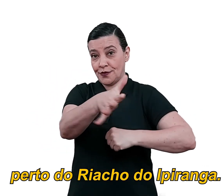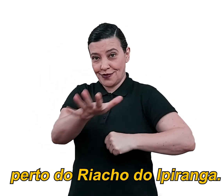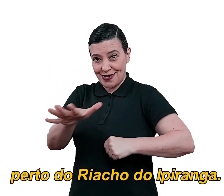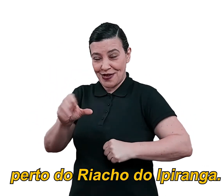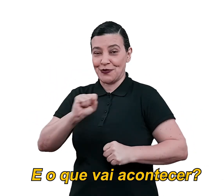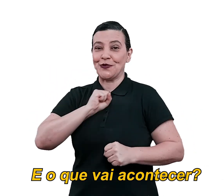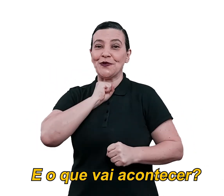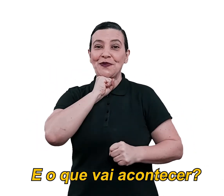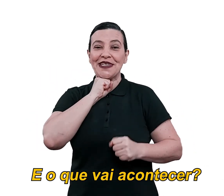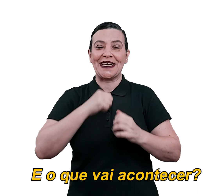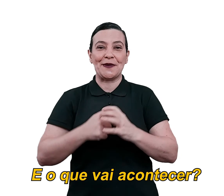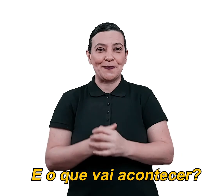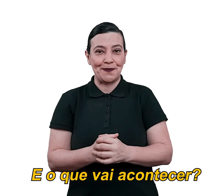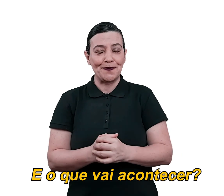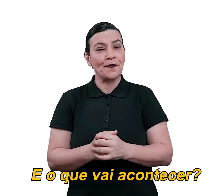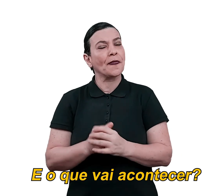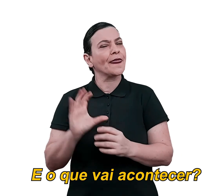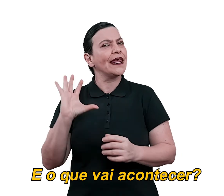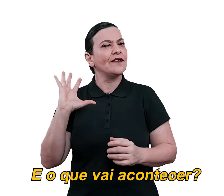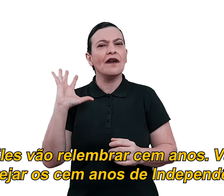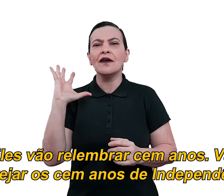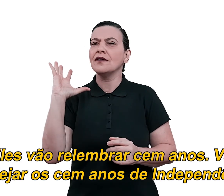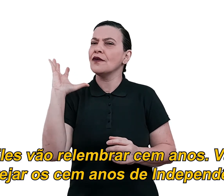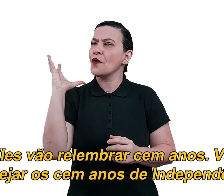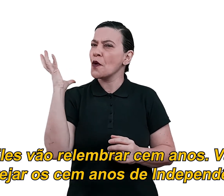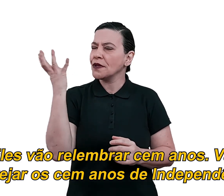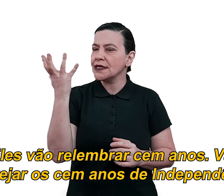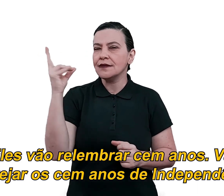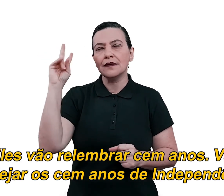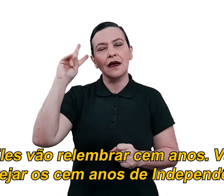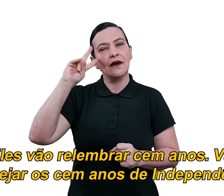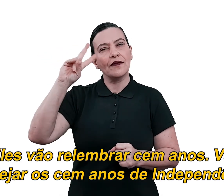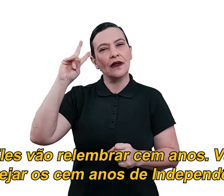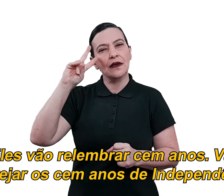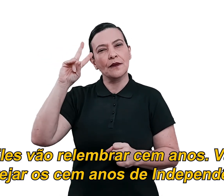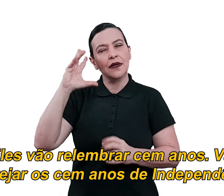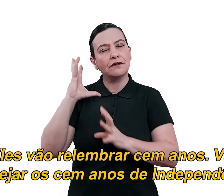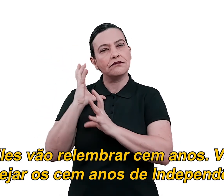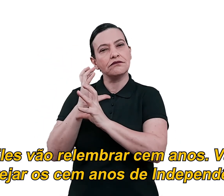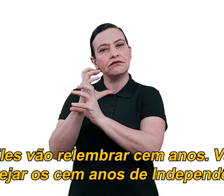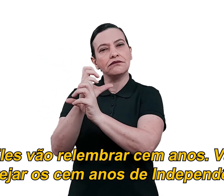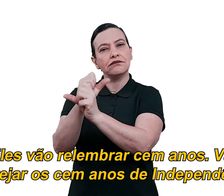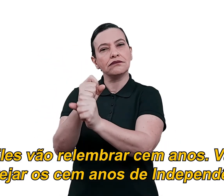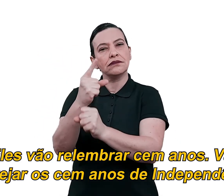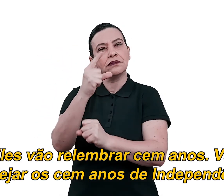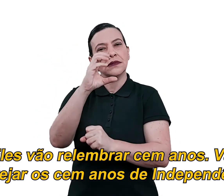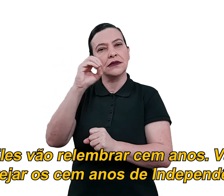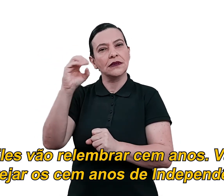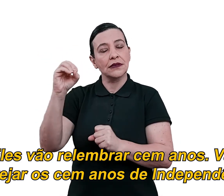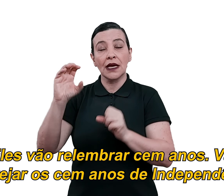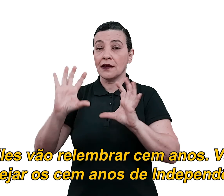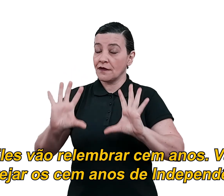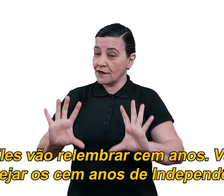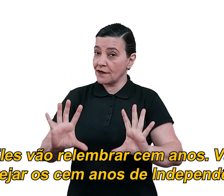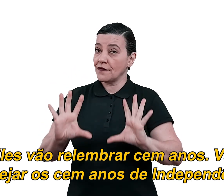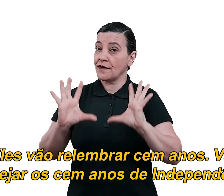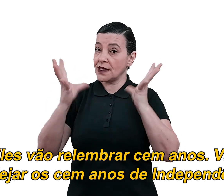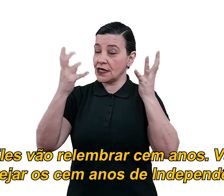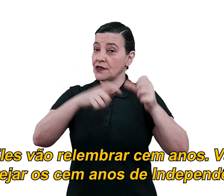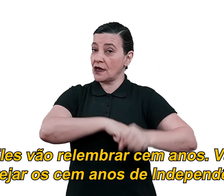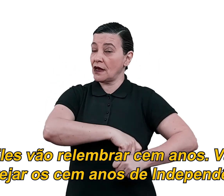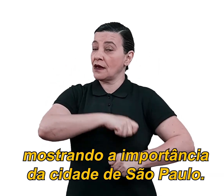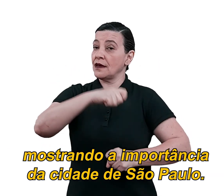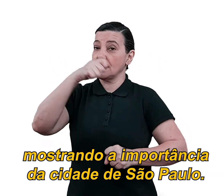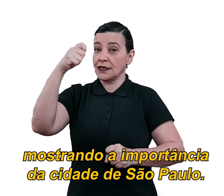do Ipiranga, né? E o que vai acontecer? Eles vão relembrar 100 anos, né? Vão festejar os 100 anos